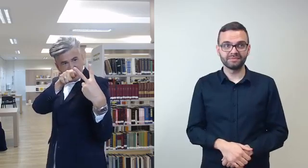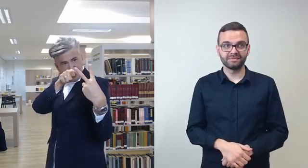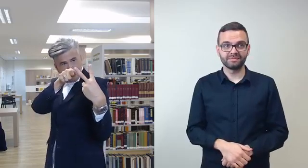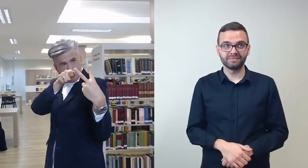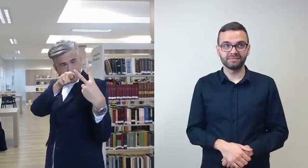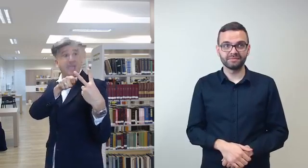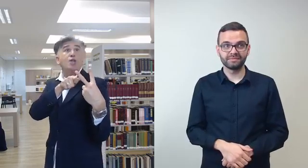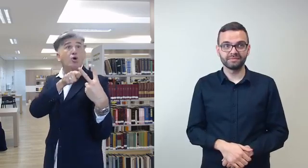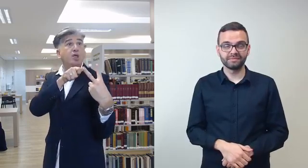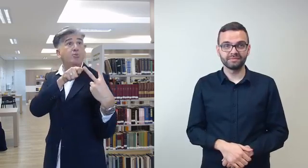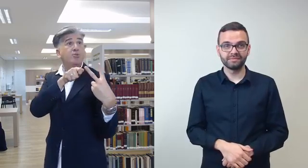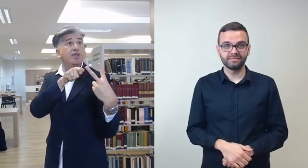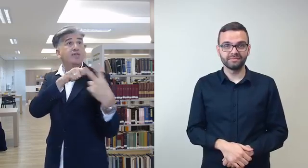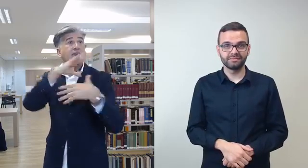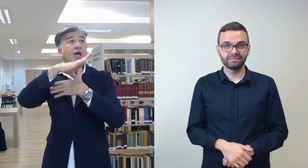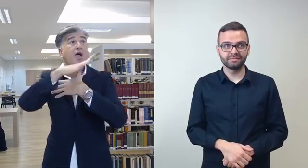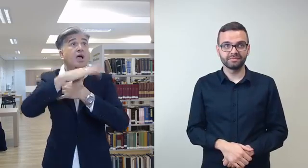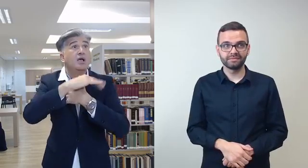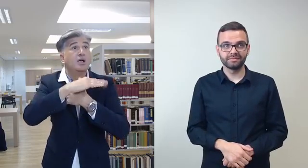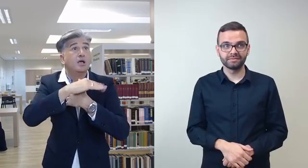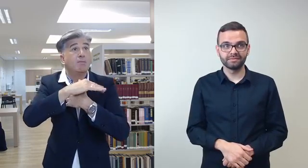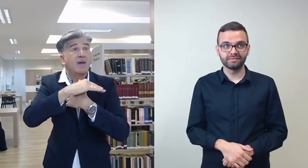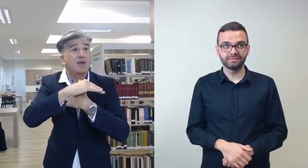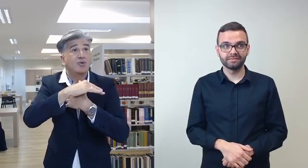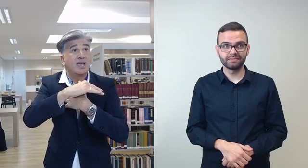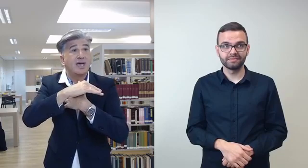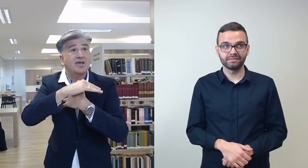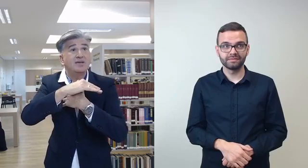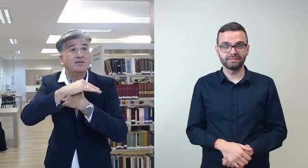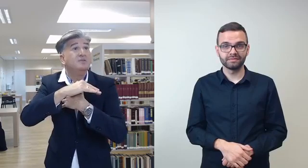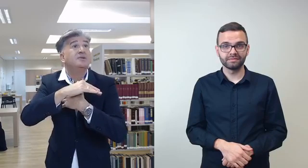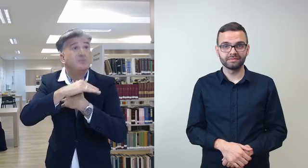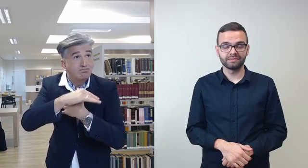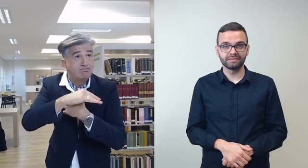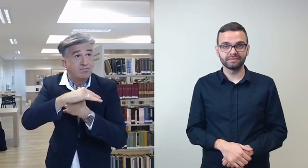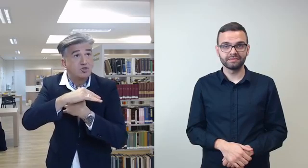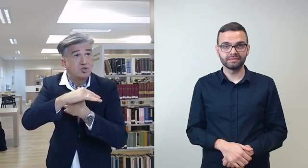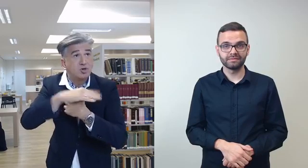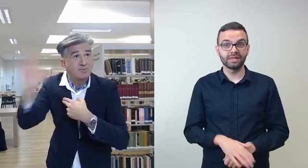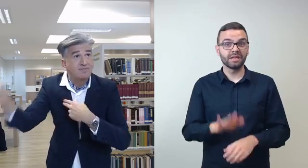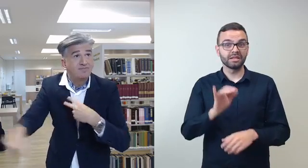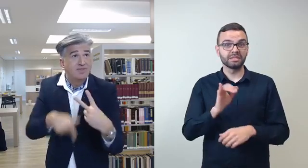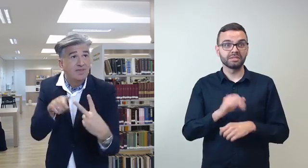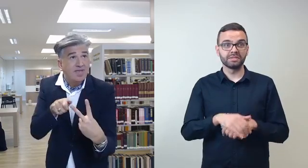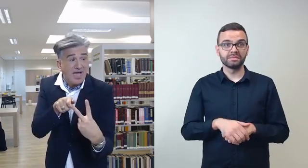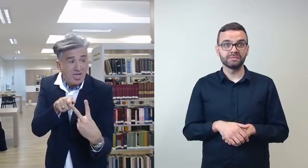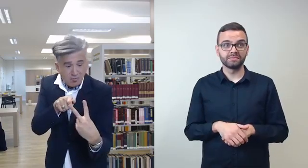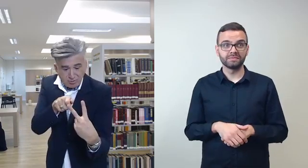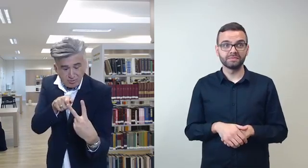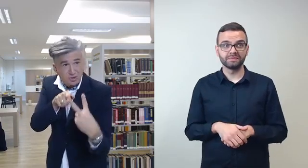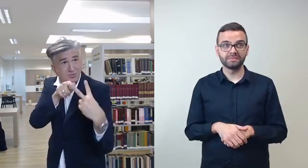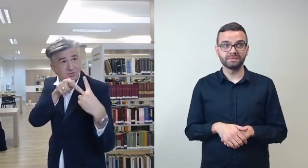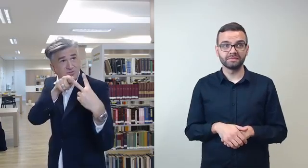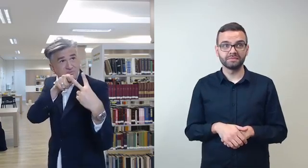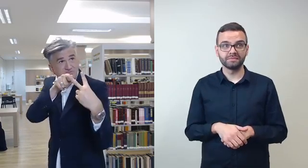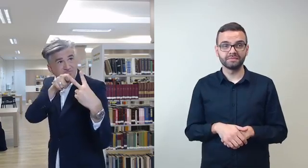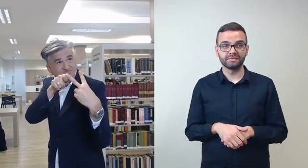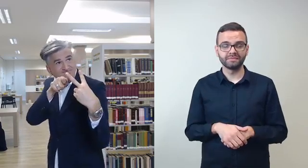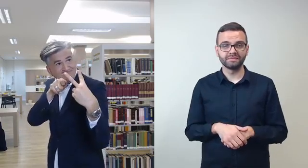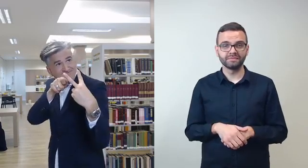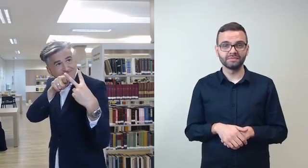aqui, né? Aí eu olho a borboleta lá, marco ela, posou, aí eu puxo,